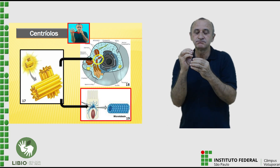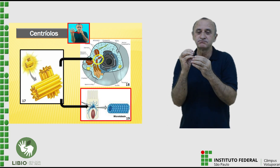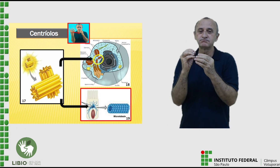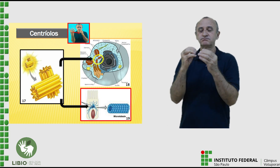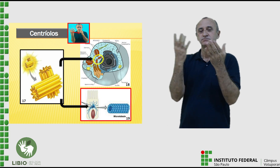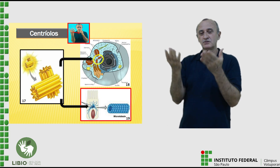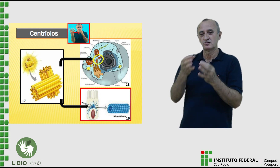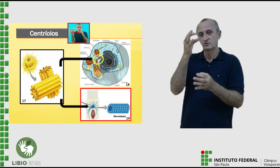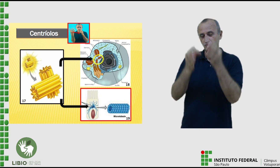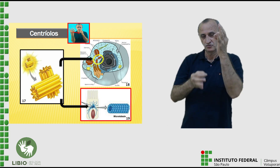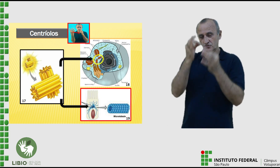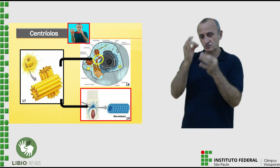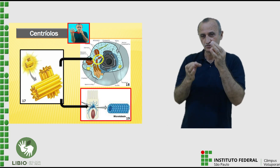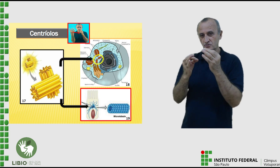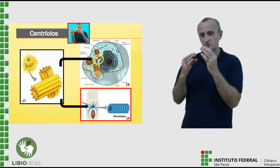proteínas, o